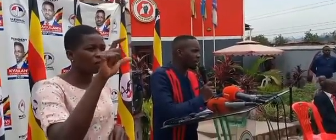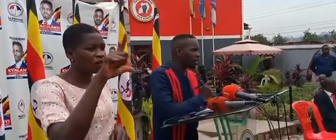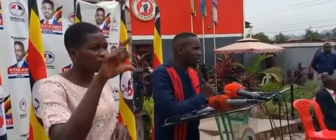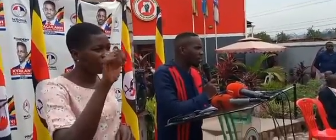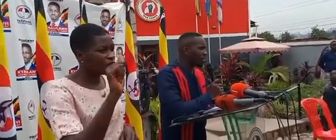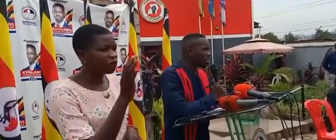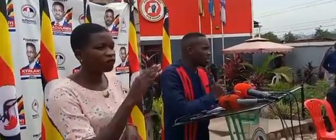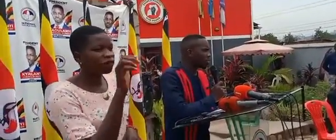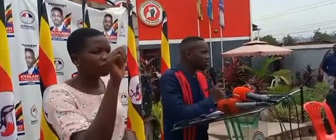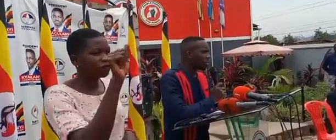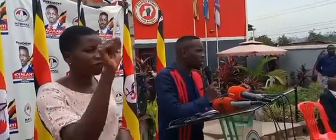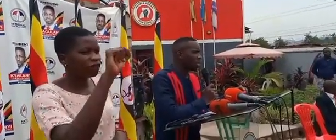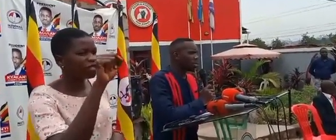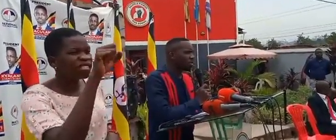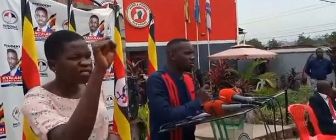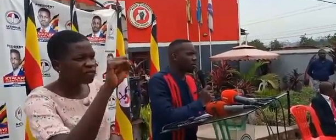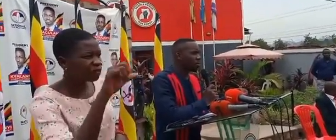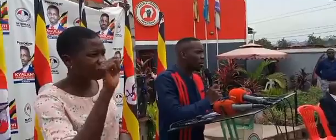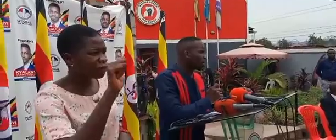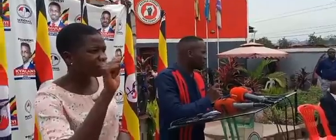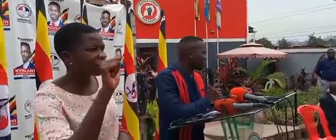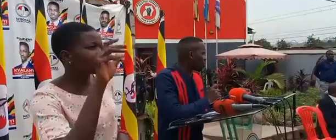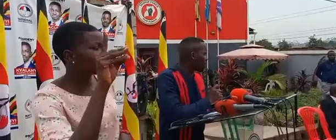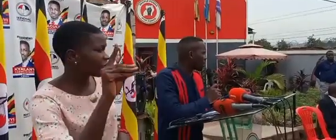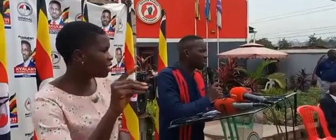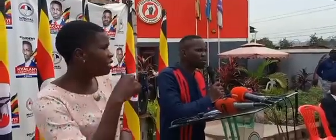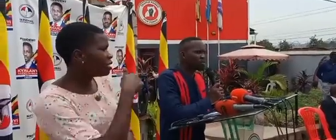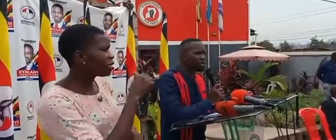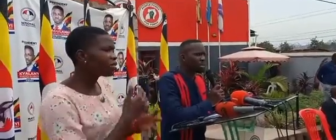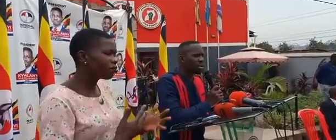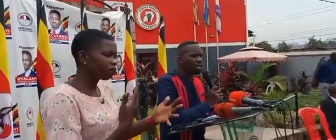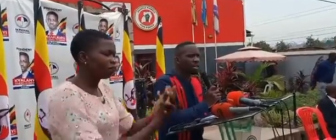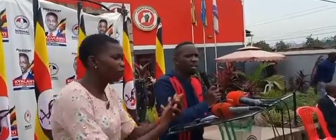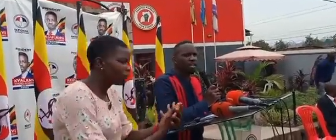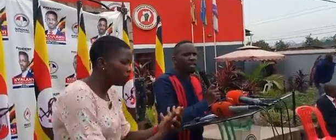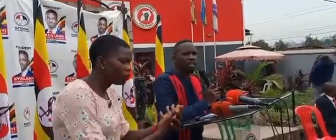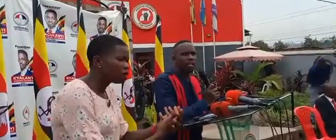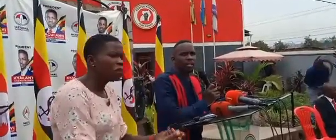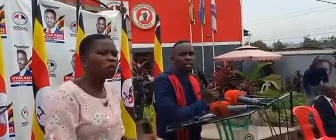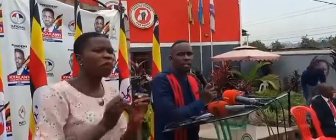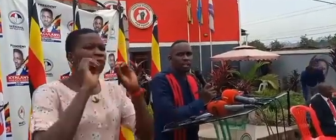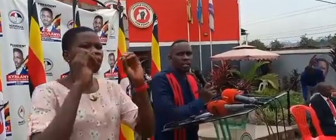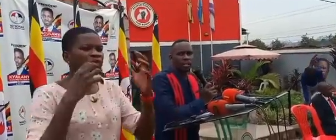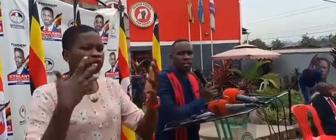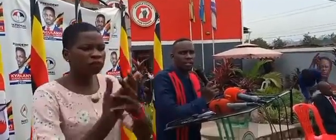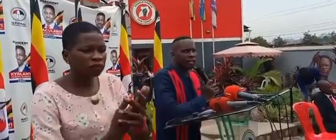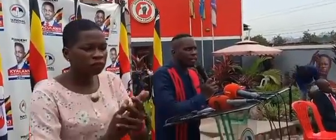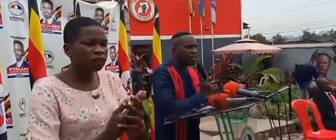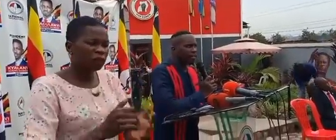bamutulugunya genkyali waliwo we bamusuula ajja tubuulira